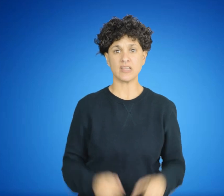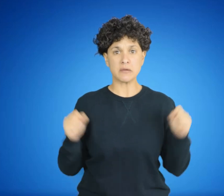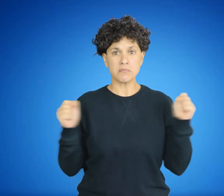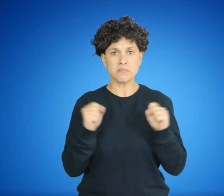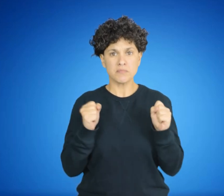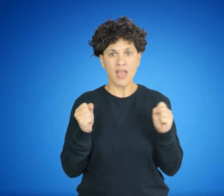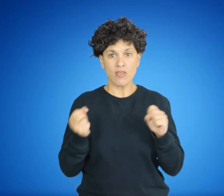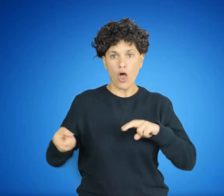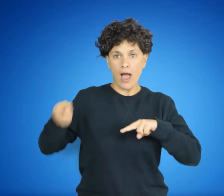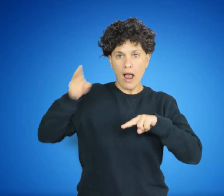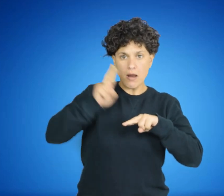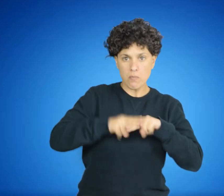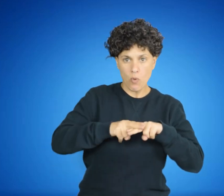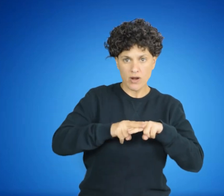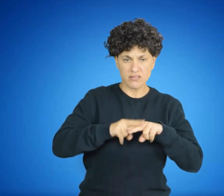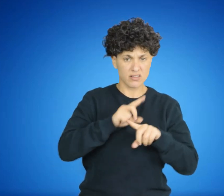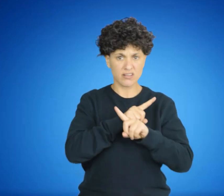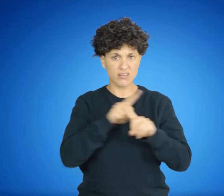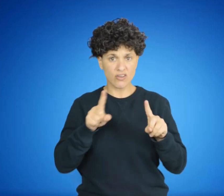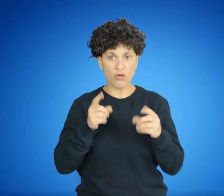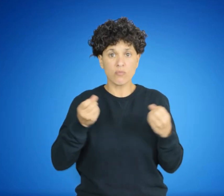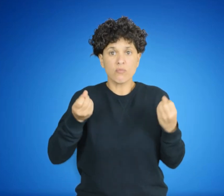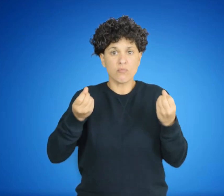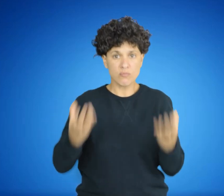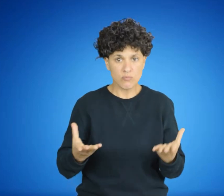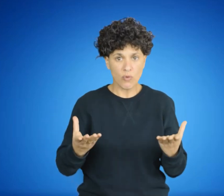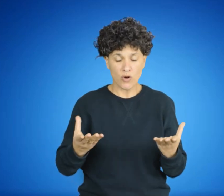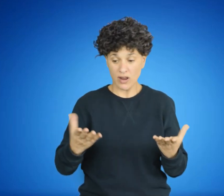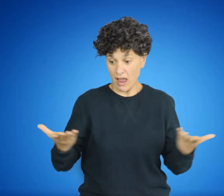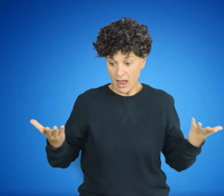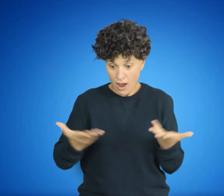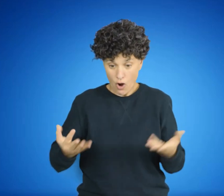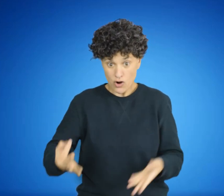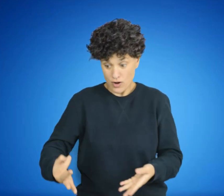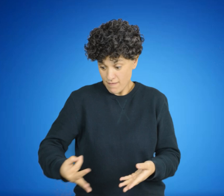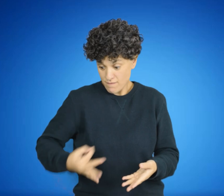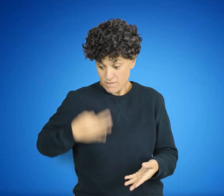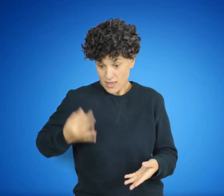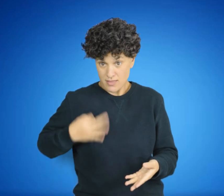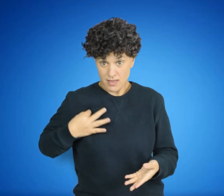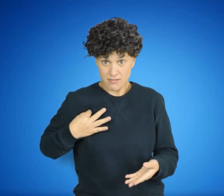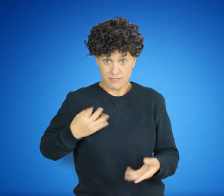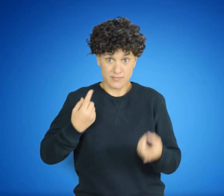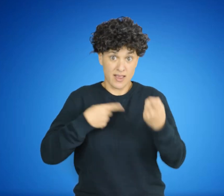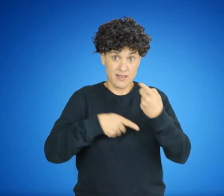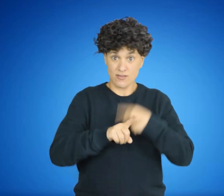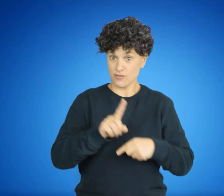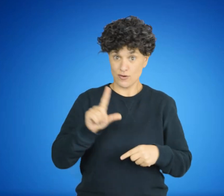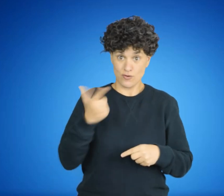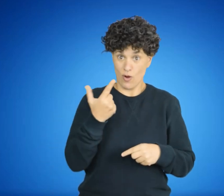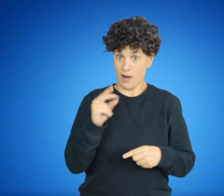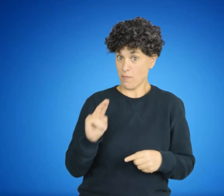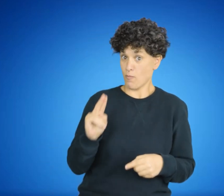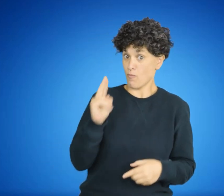a la muerte cuando nosotros existimos ella no existe y cuando ella existe nosotros dejamos de